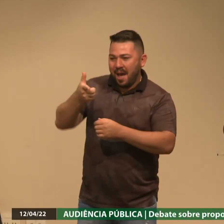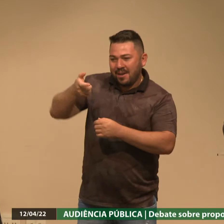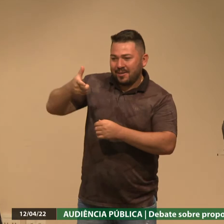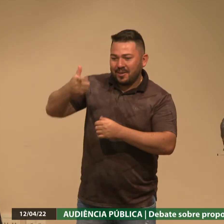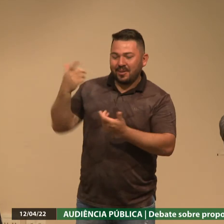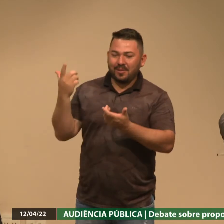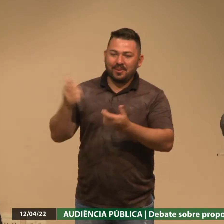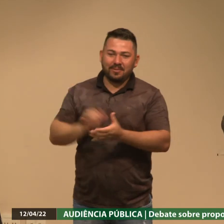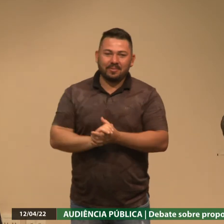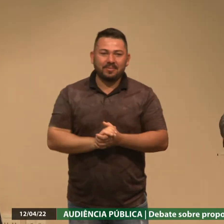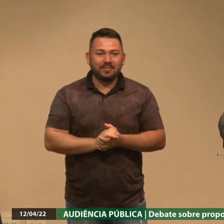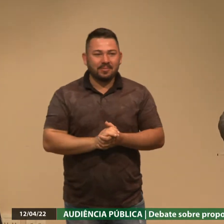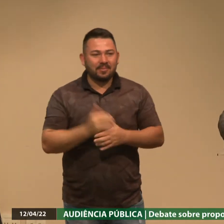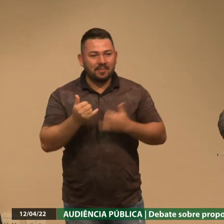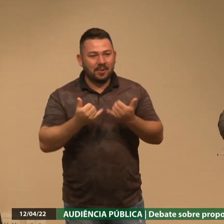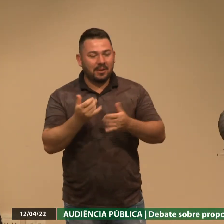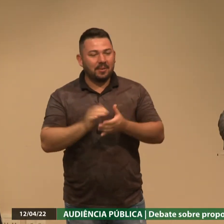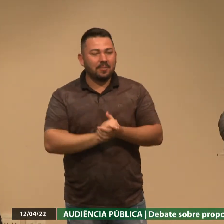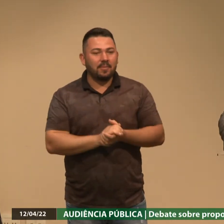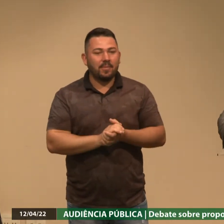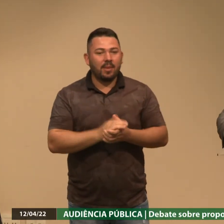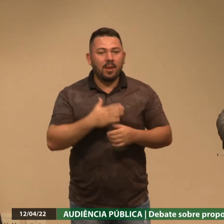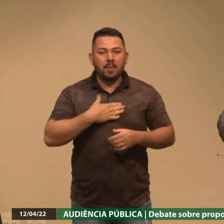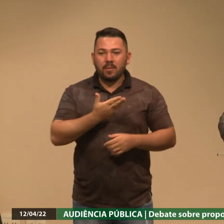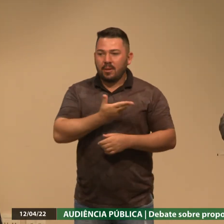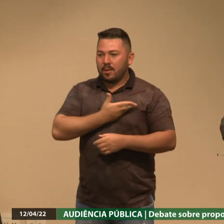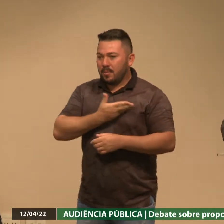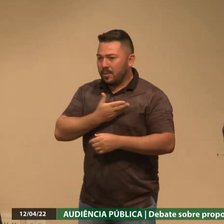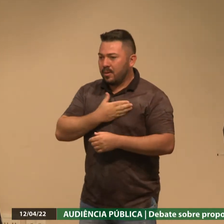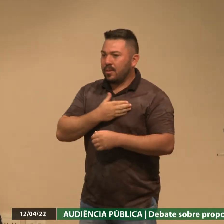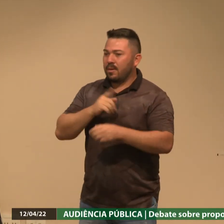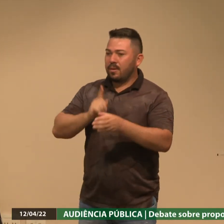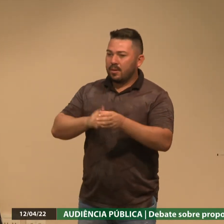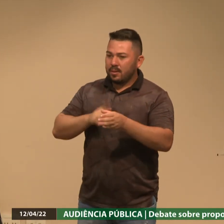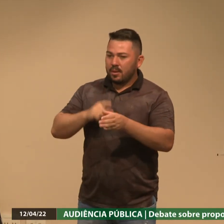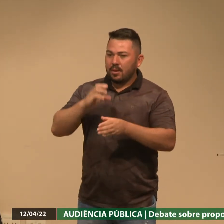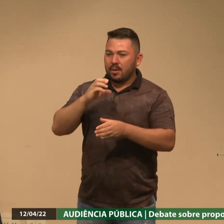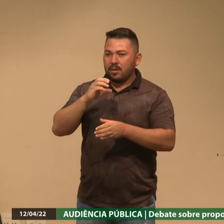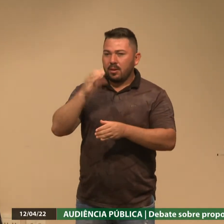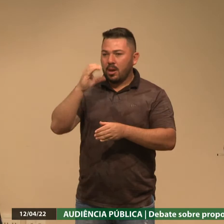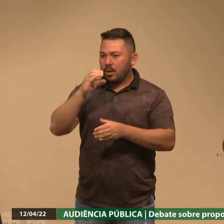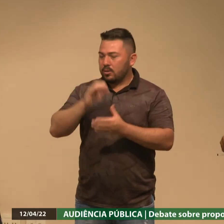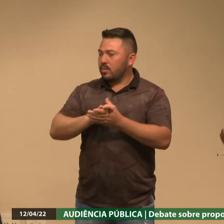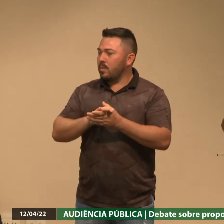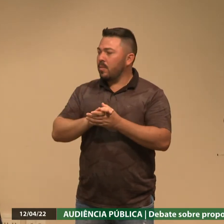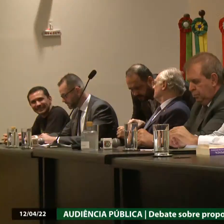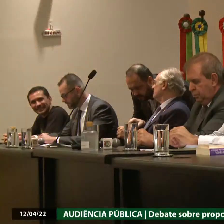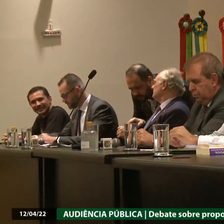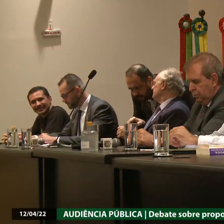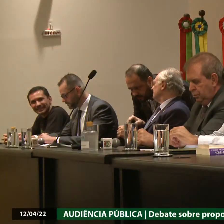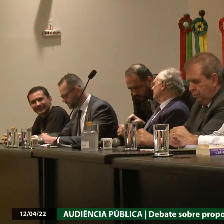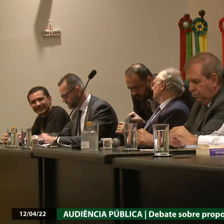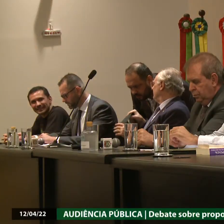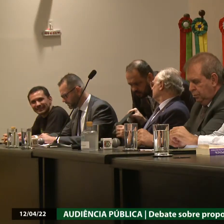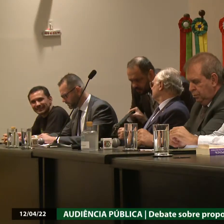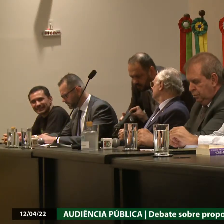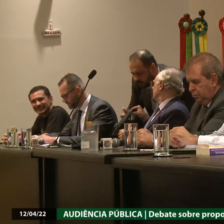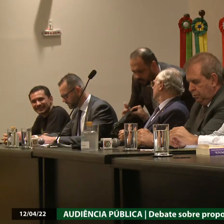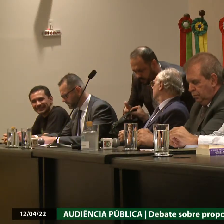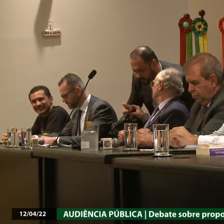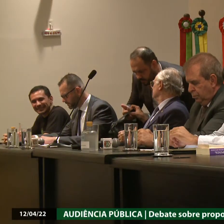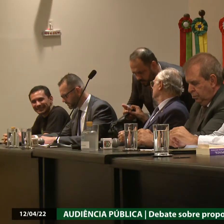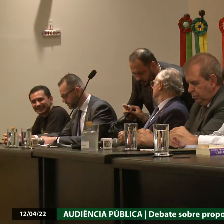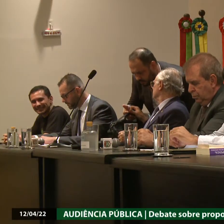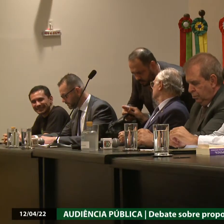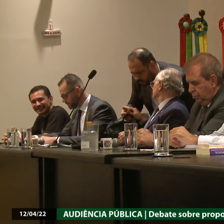aí e a minha amiga da cidade de Criciúma advogada também militante da